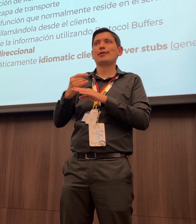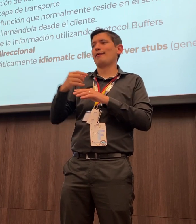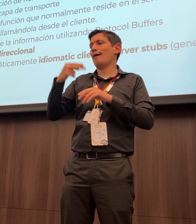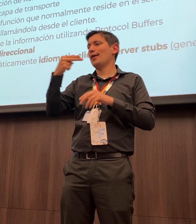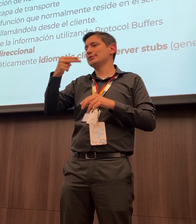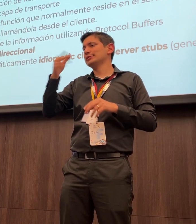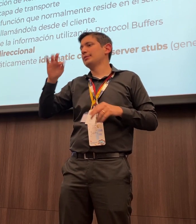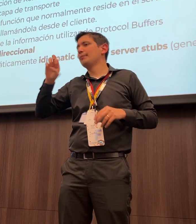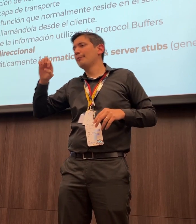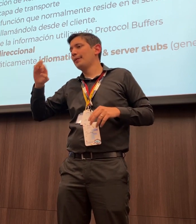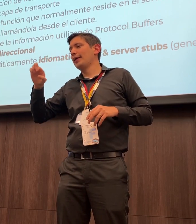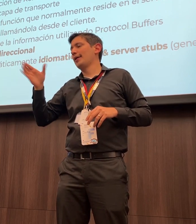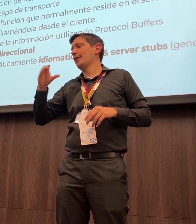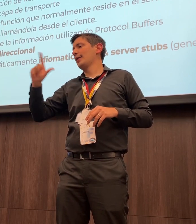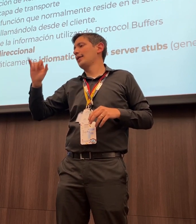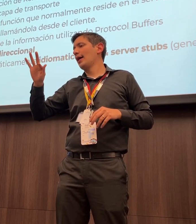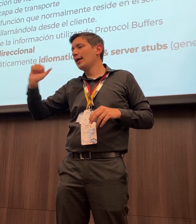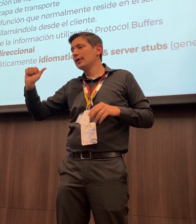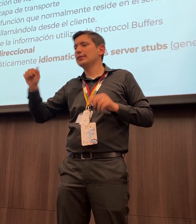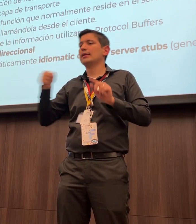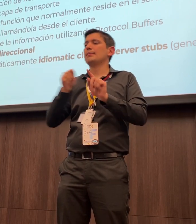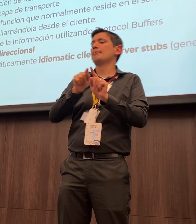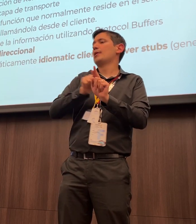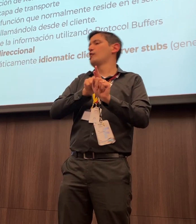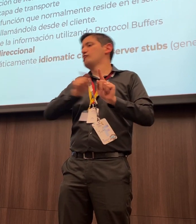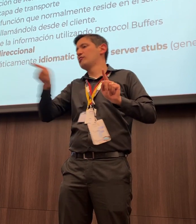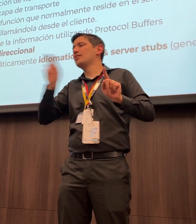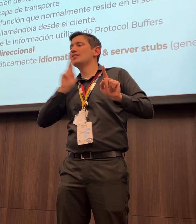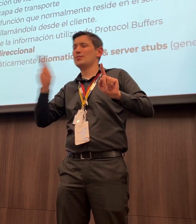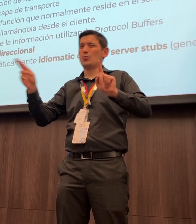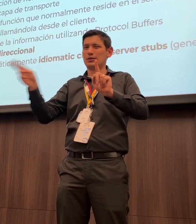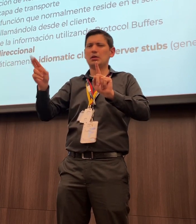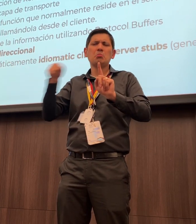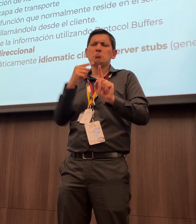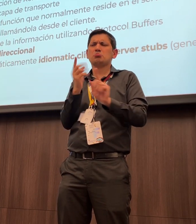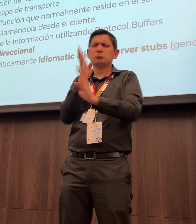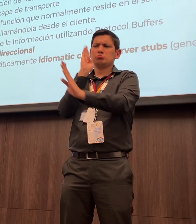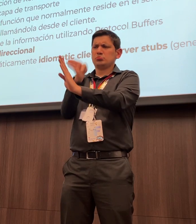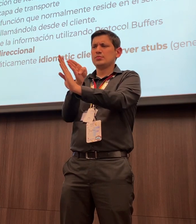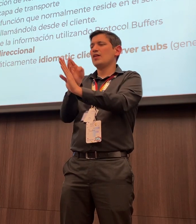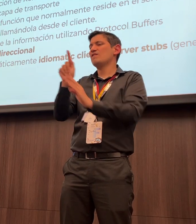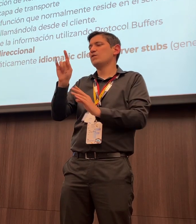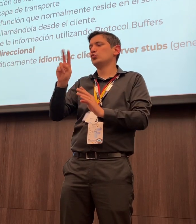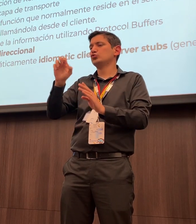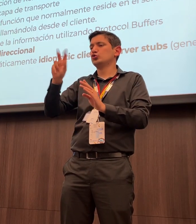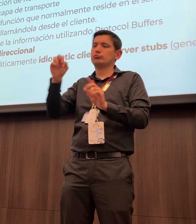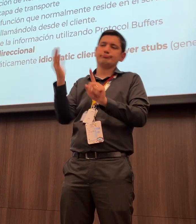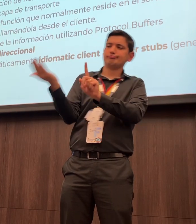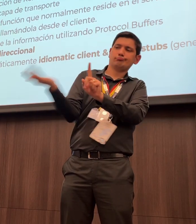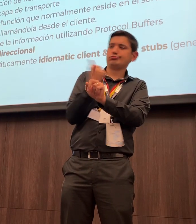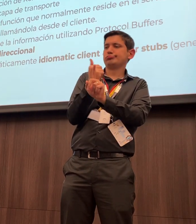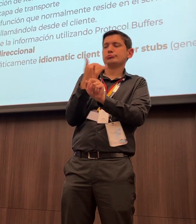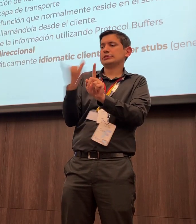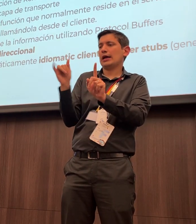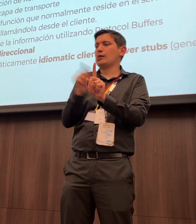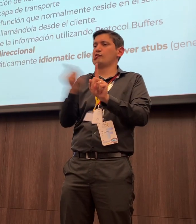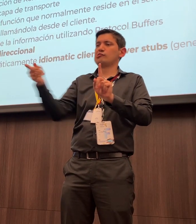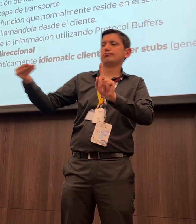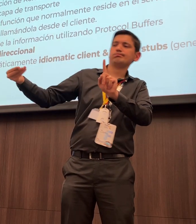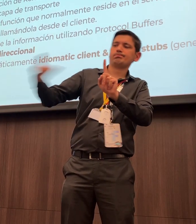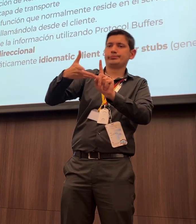HTTP client, por ejemplo, y mandar una request, una respuesta. Acá directamente llamamos a la función y ya eso nos va a retornar